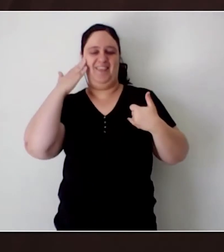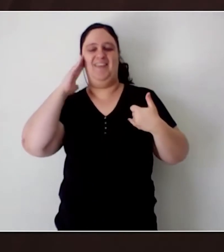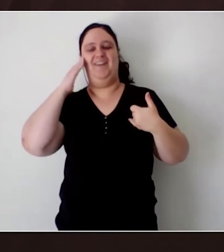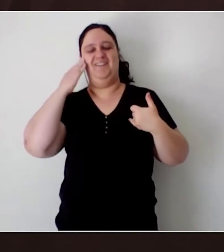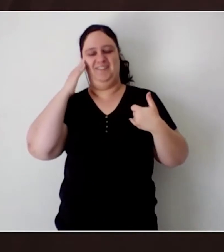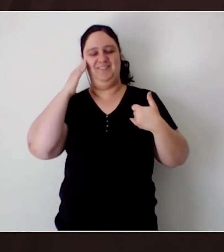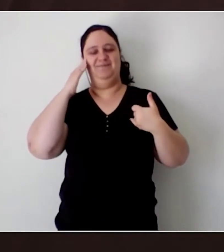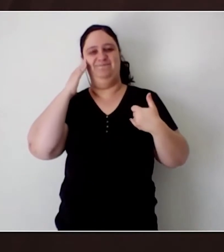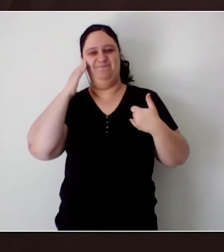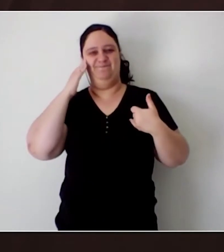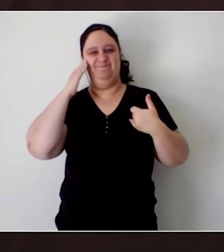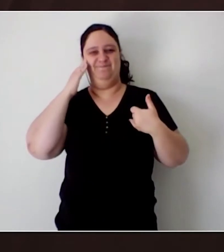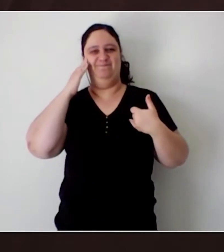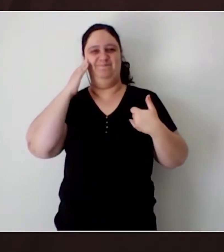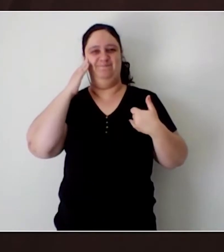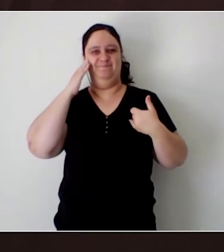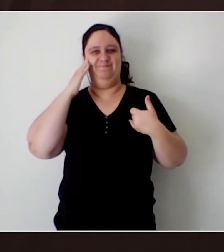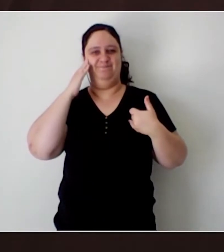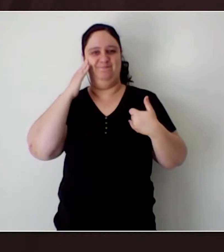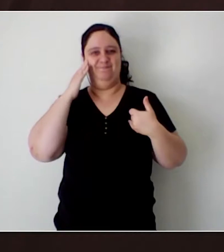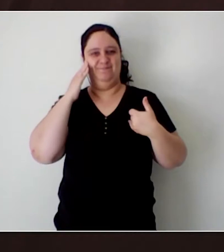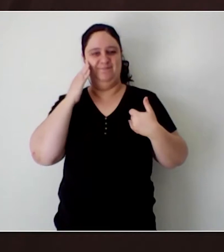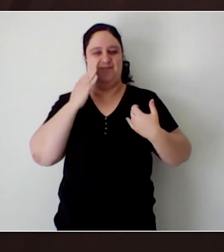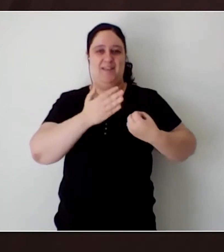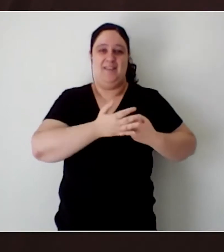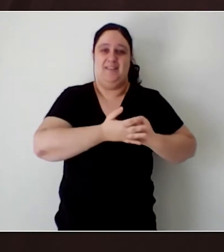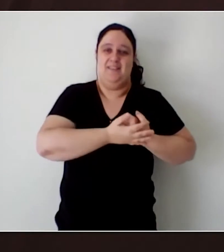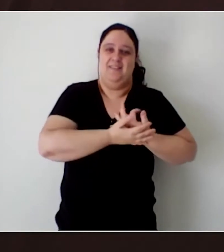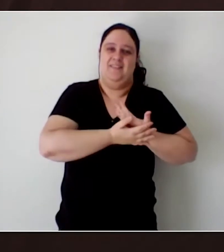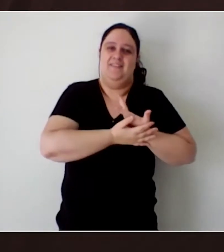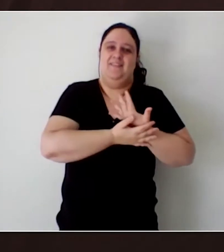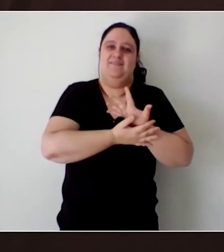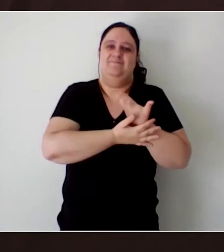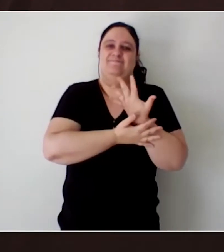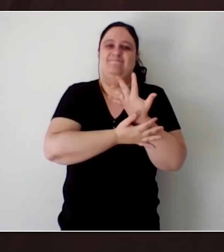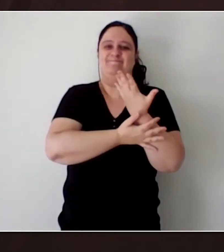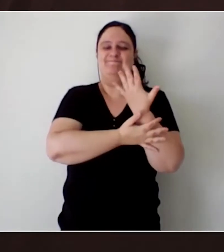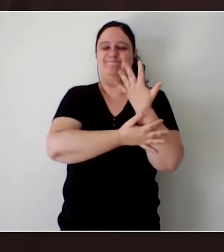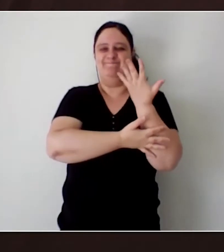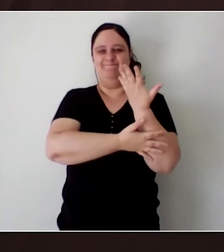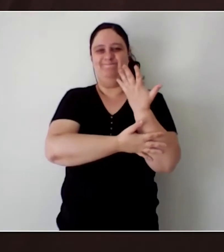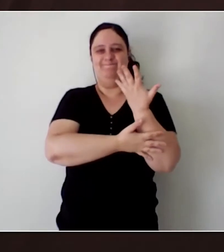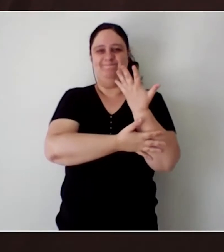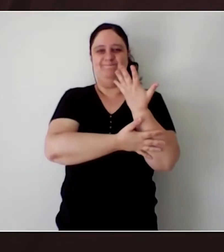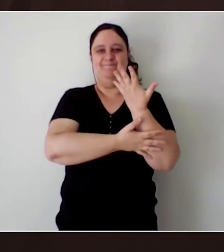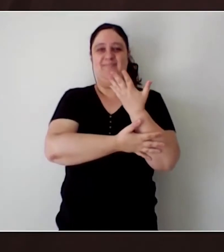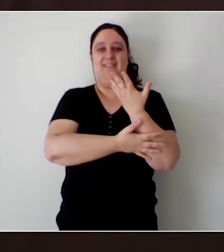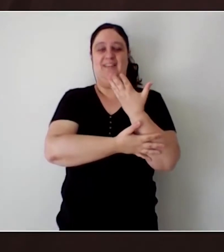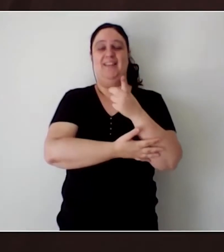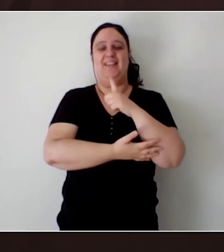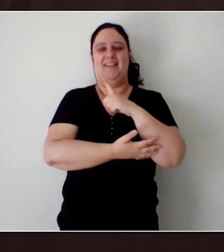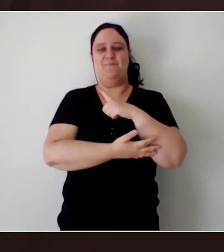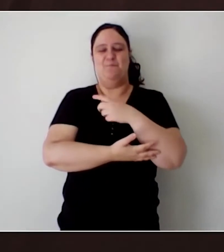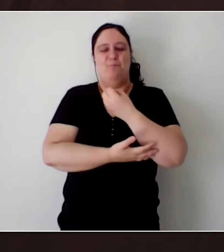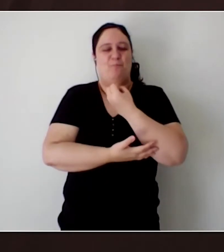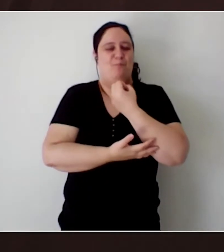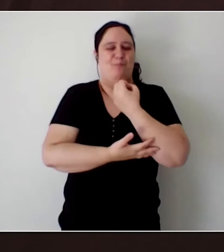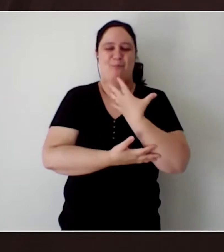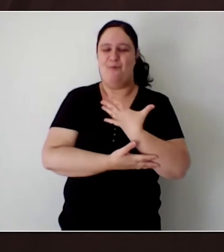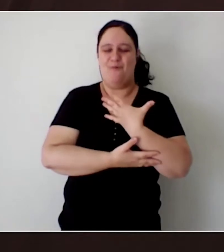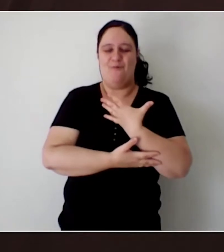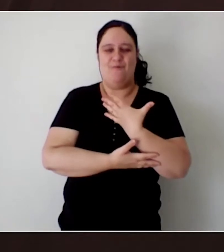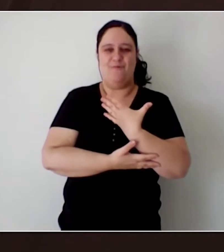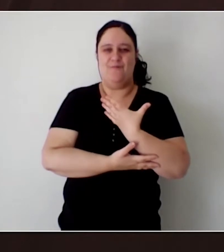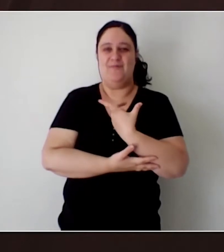Este frutifica e produz a 100, a 60 e a 30